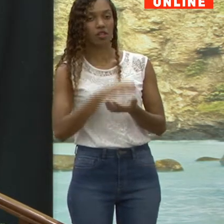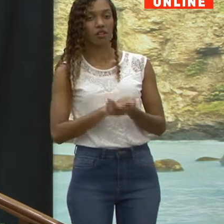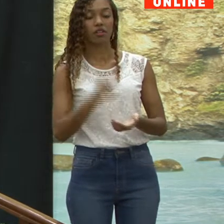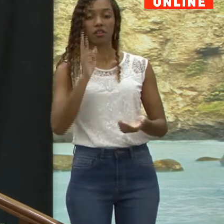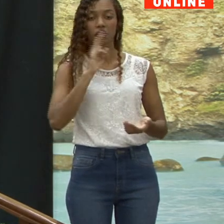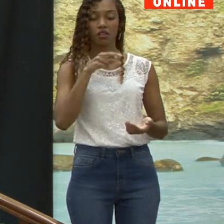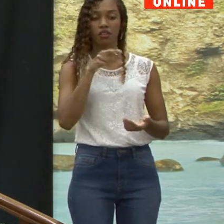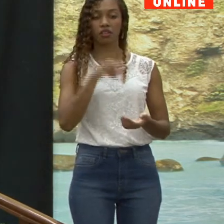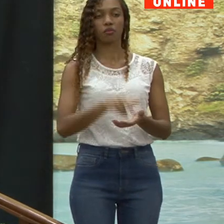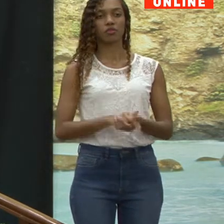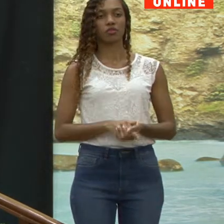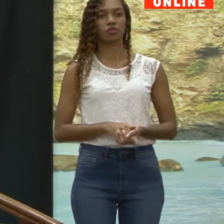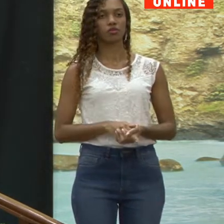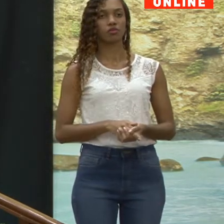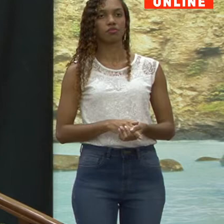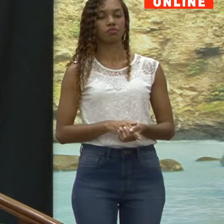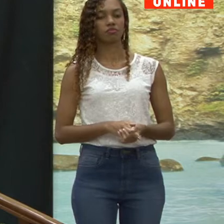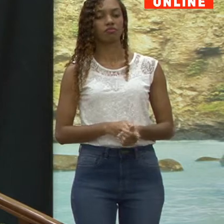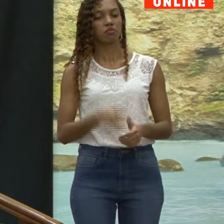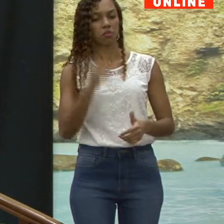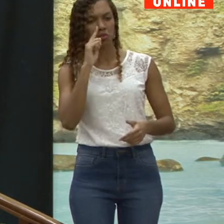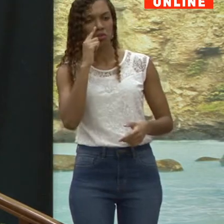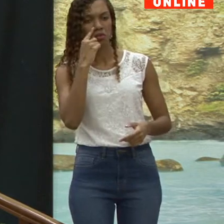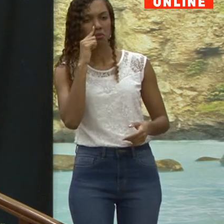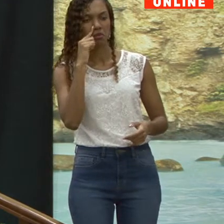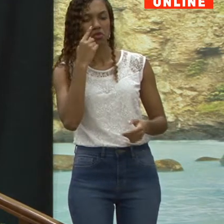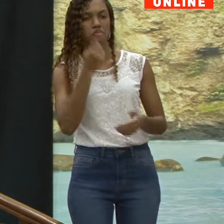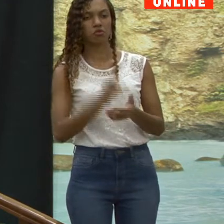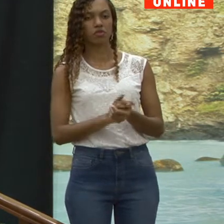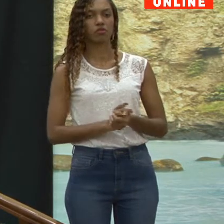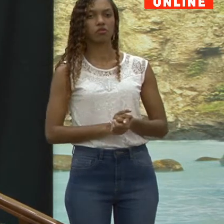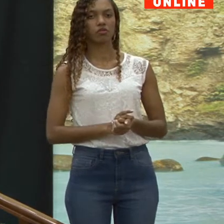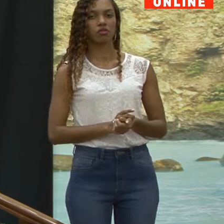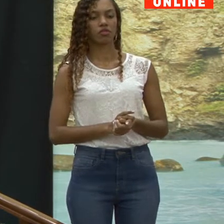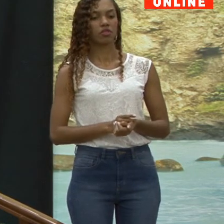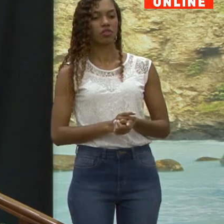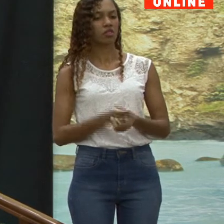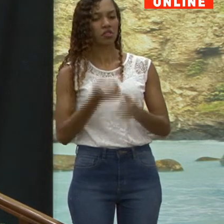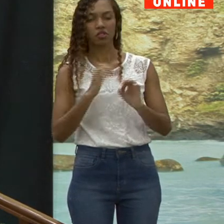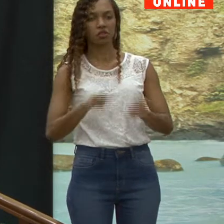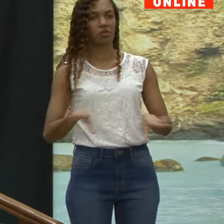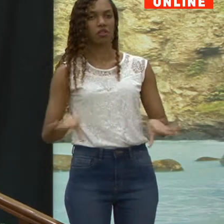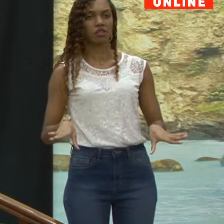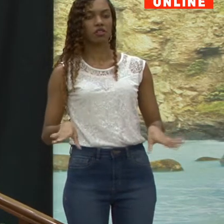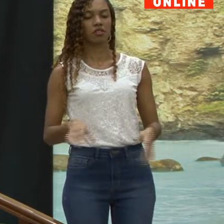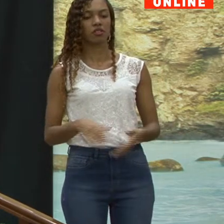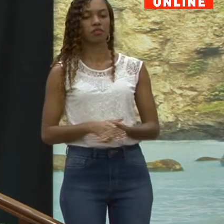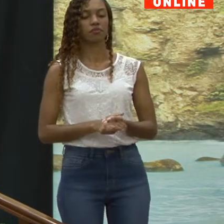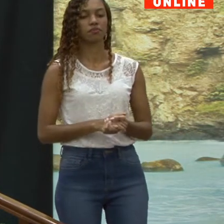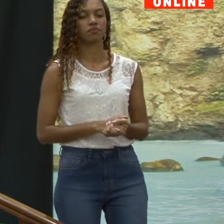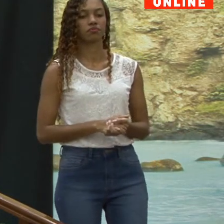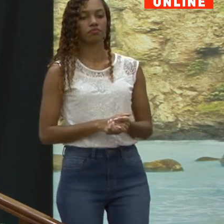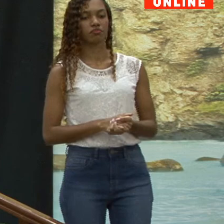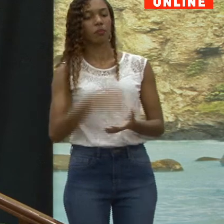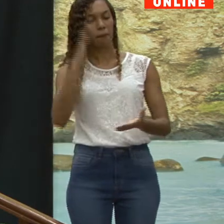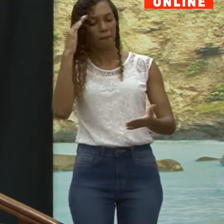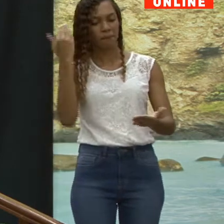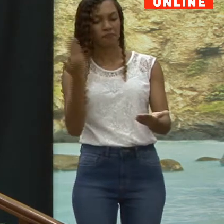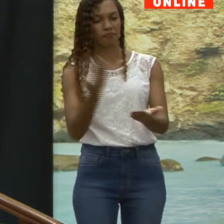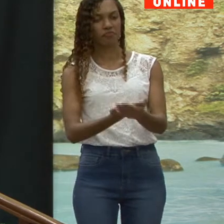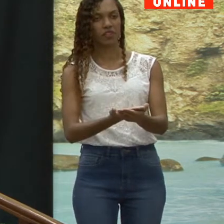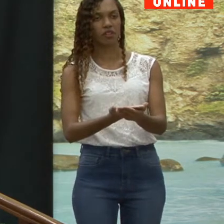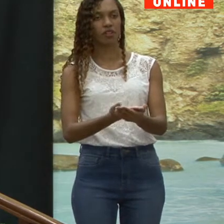pertencia. Creio que nesta pandemia nós precisamos melhorar muito os